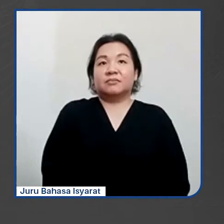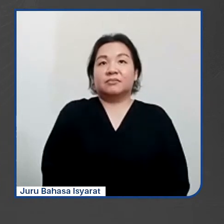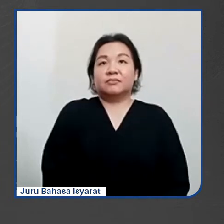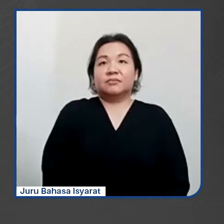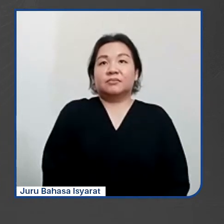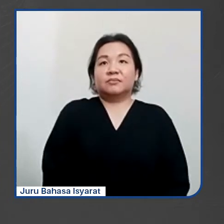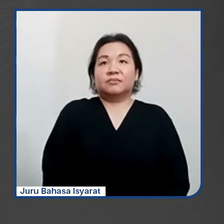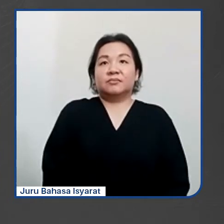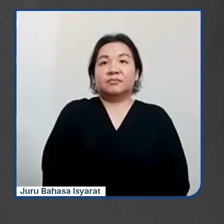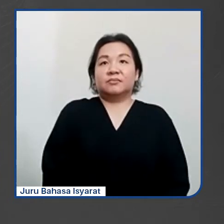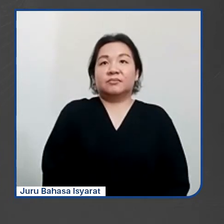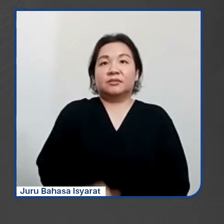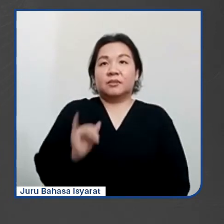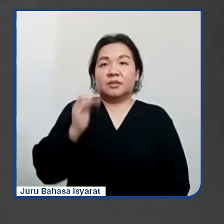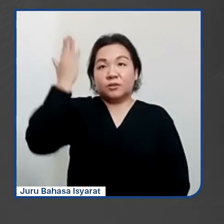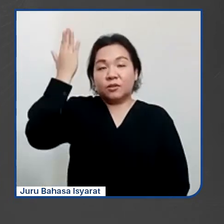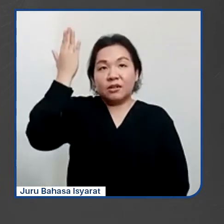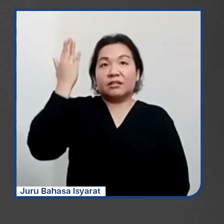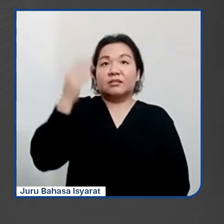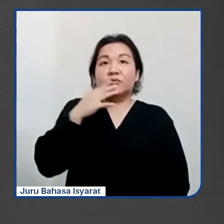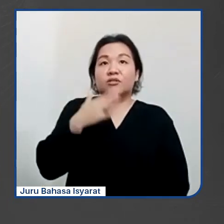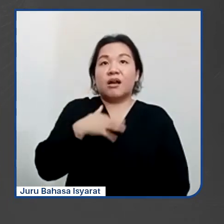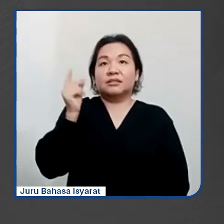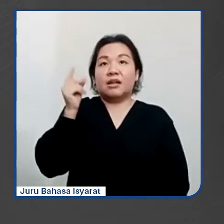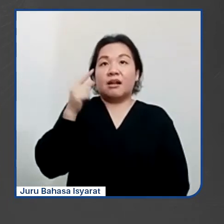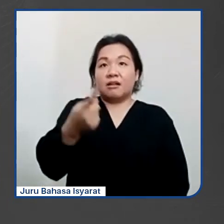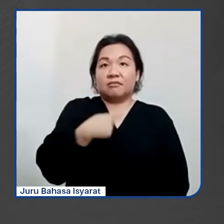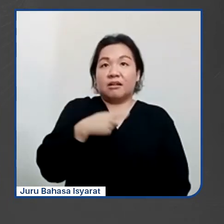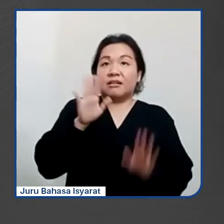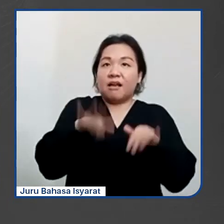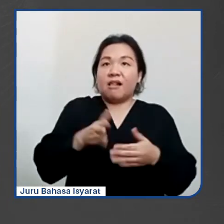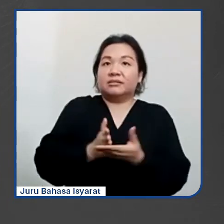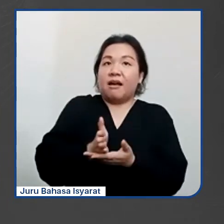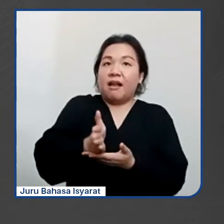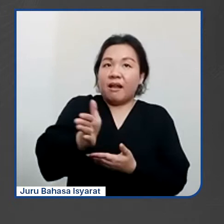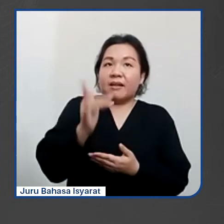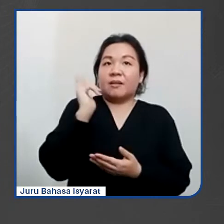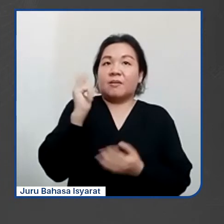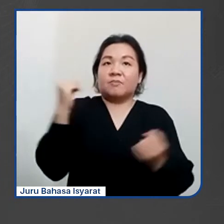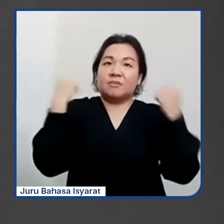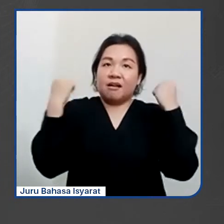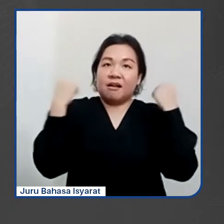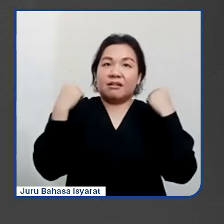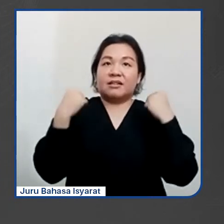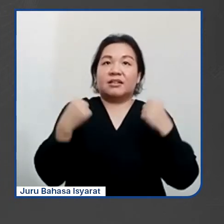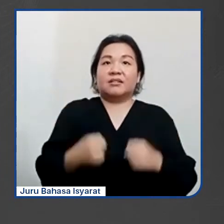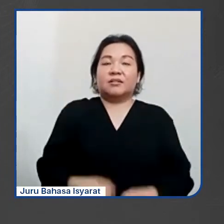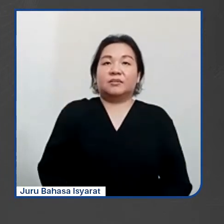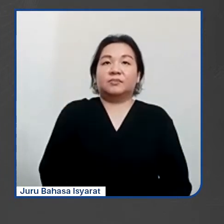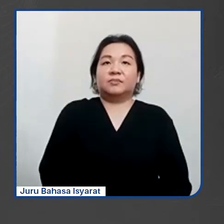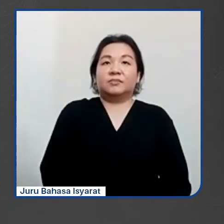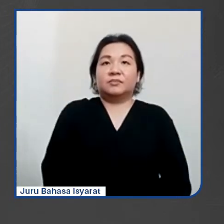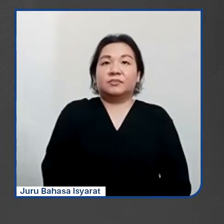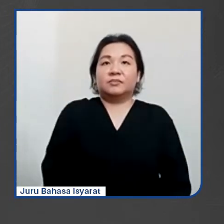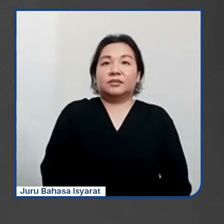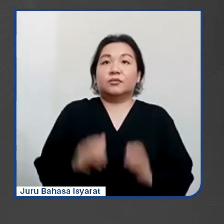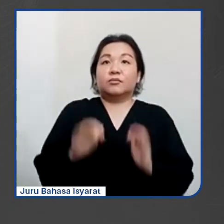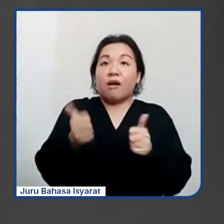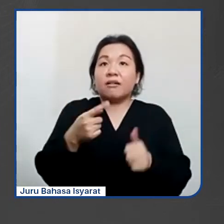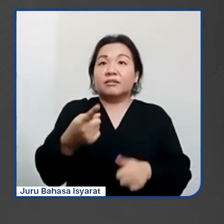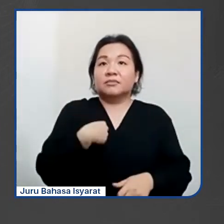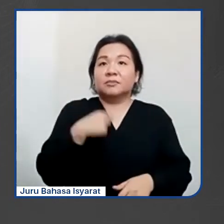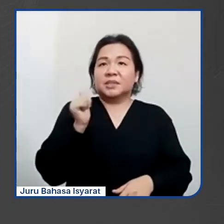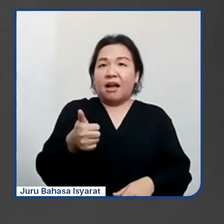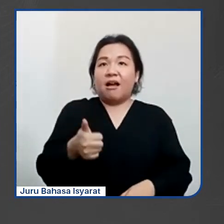aja dan tetap semangat sih untuk bertanya. Dan kebetulan lagu Kita Bisa juga adalah